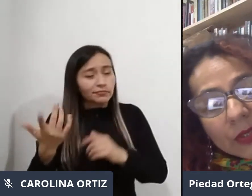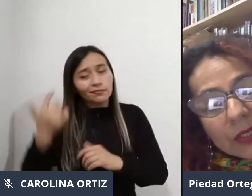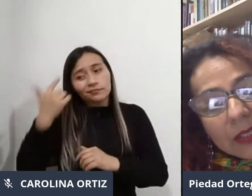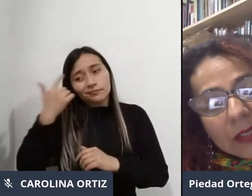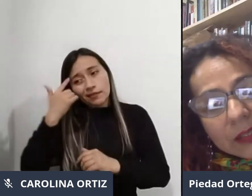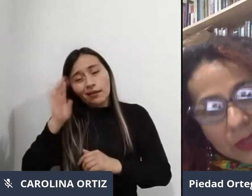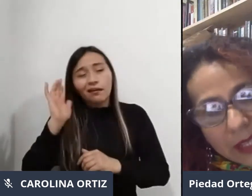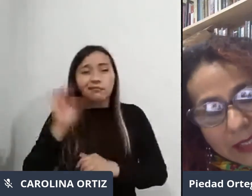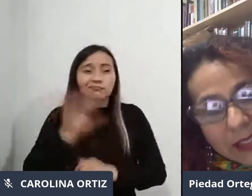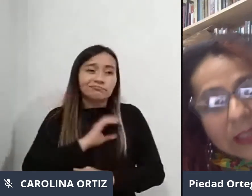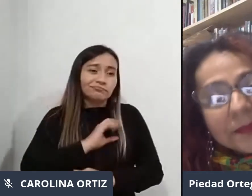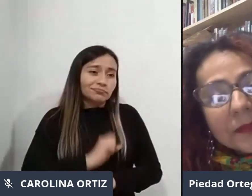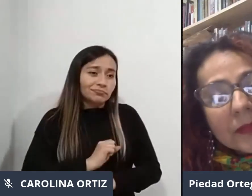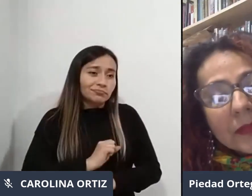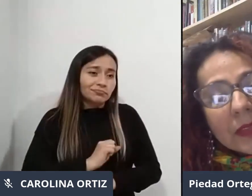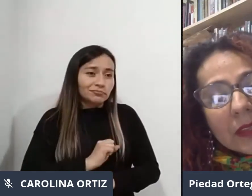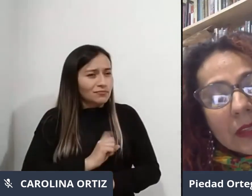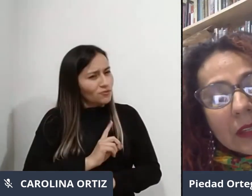diciendo,